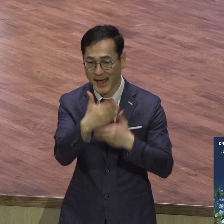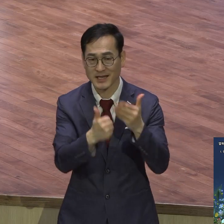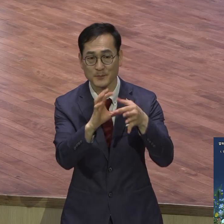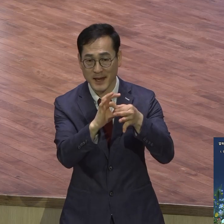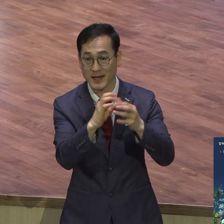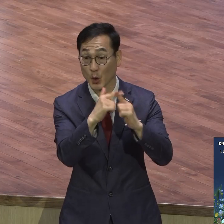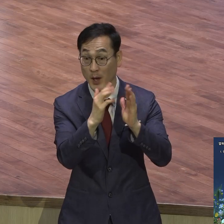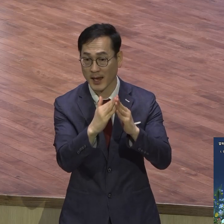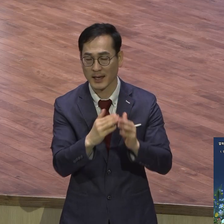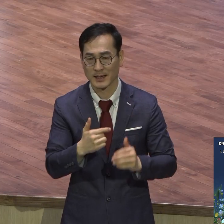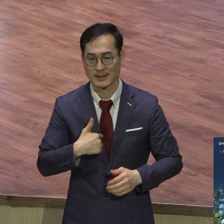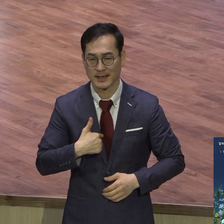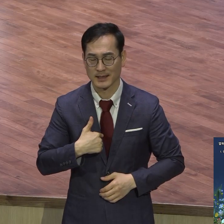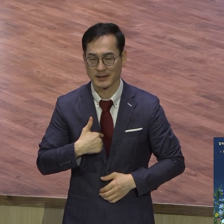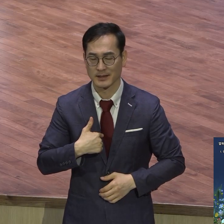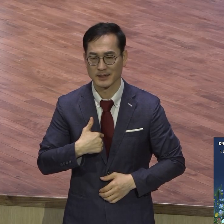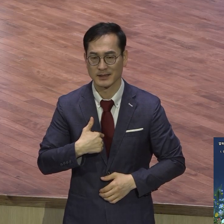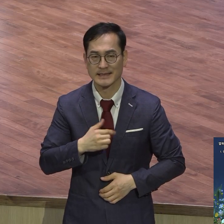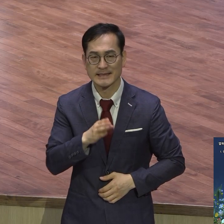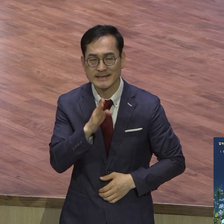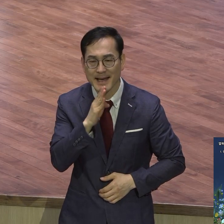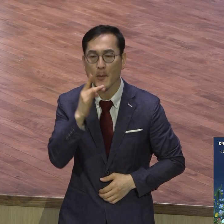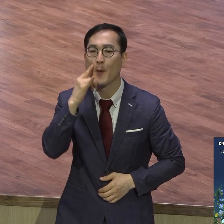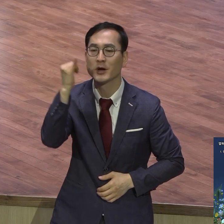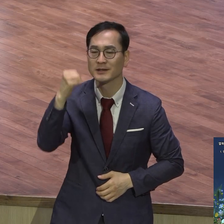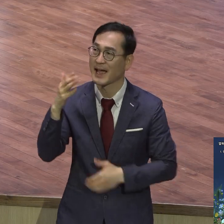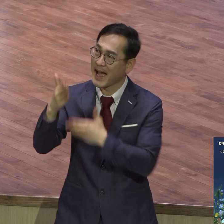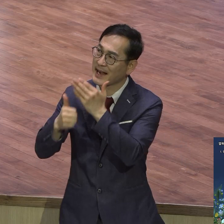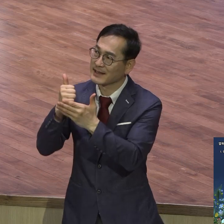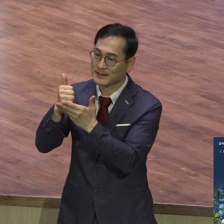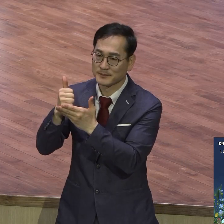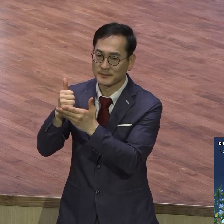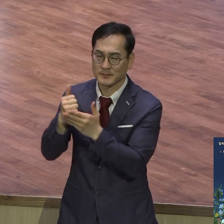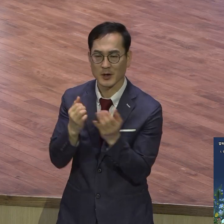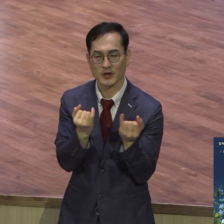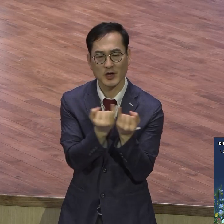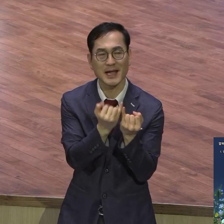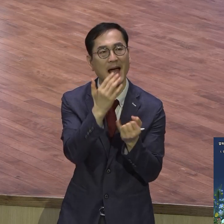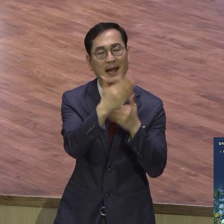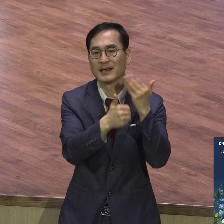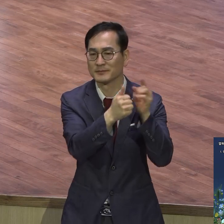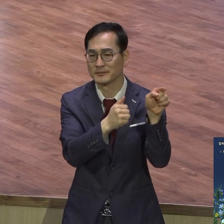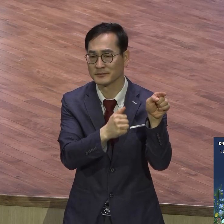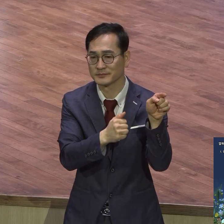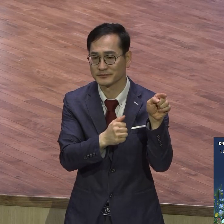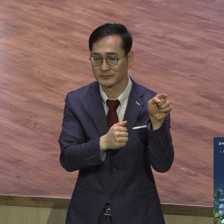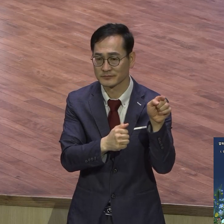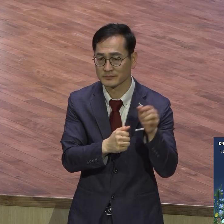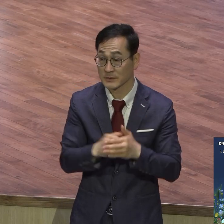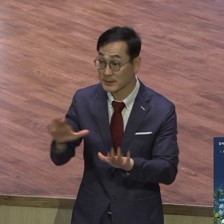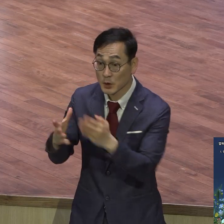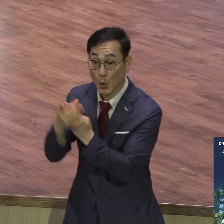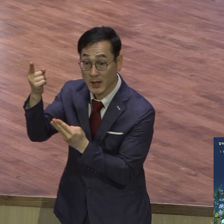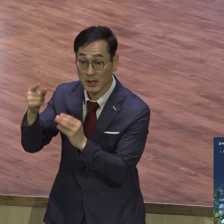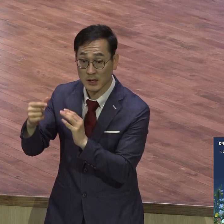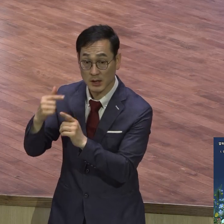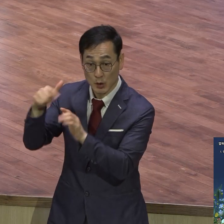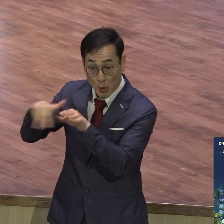최근에는 공식적인 명칭을 바꿨는데요. 하늘 부모님 교단으로 바꿔서 통일교를